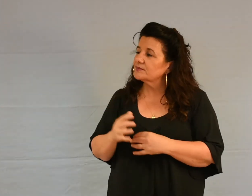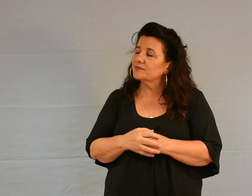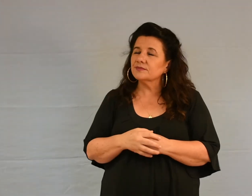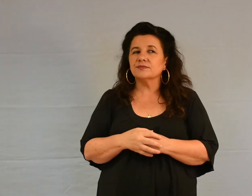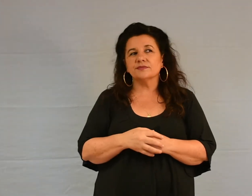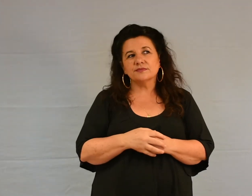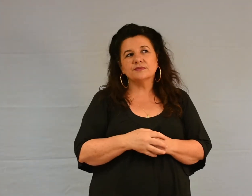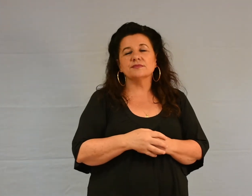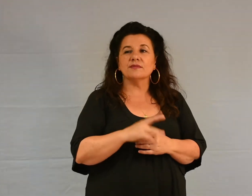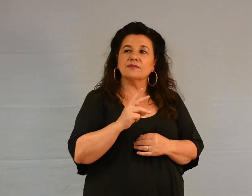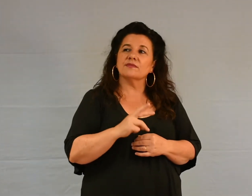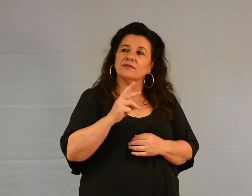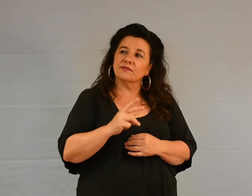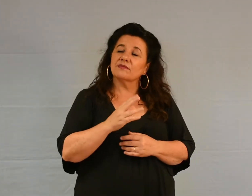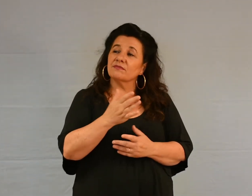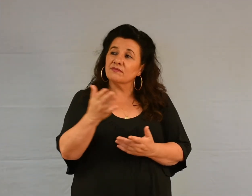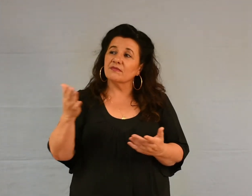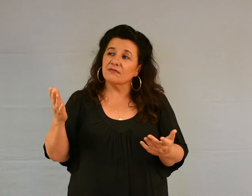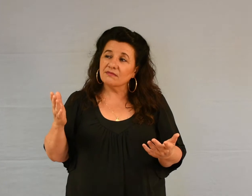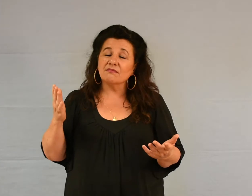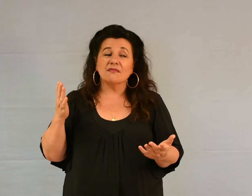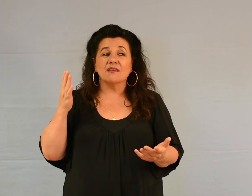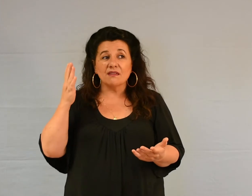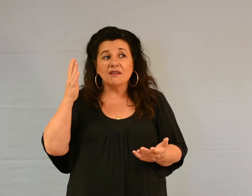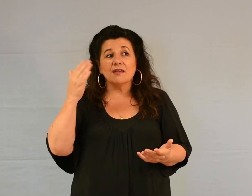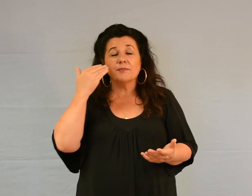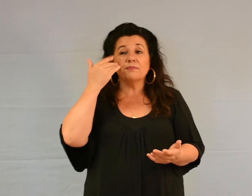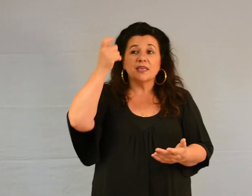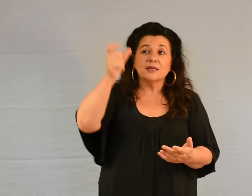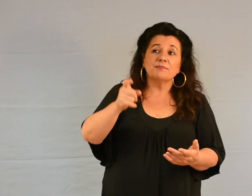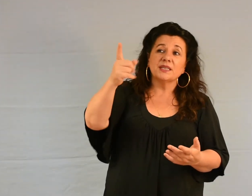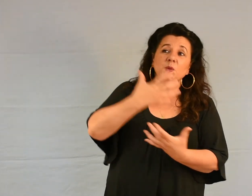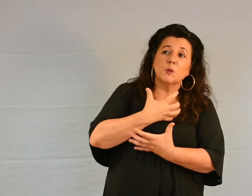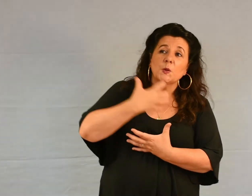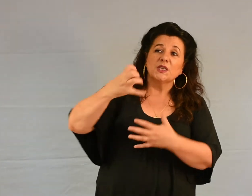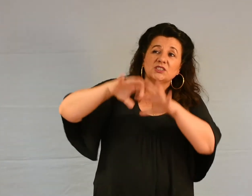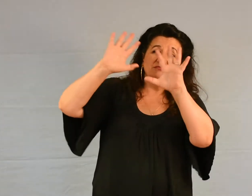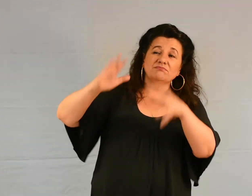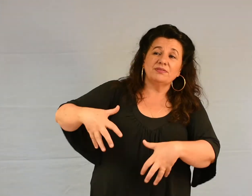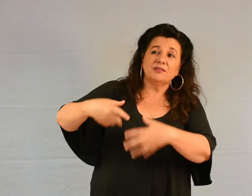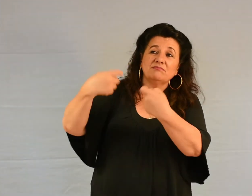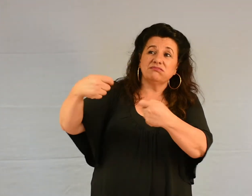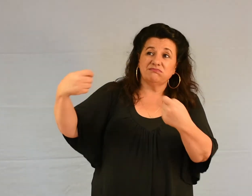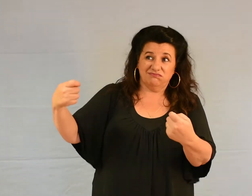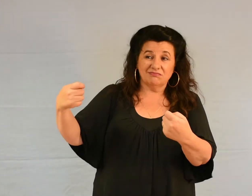comme il sera difficile à ceux qui possèdent des richesses d'entrer dans le royaume de Dieu.